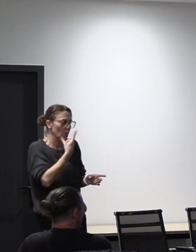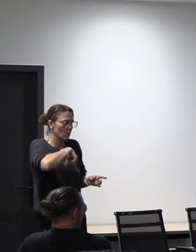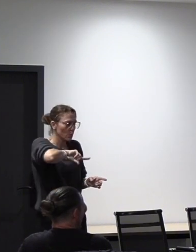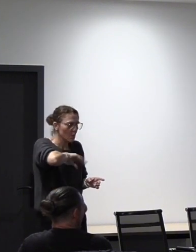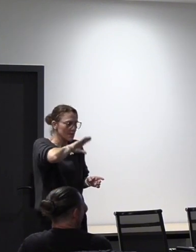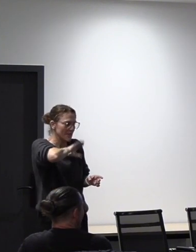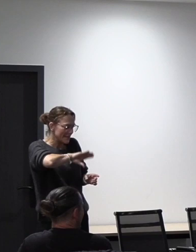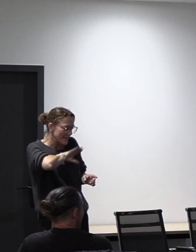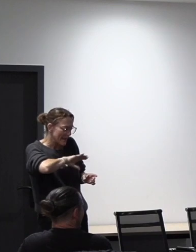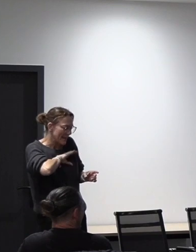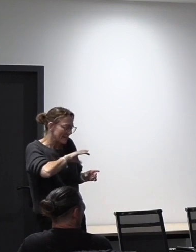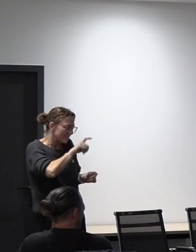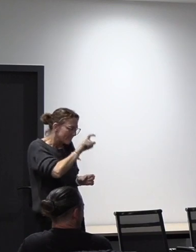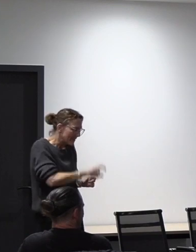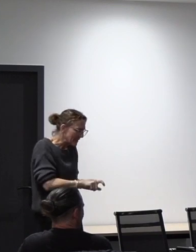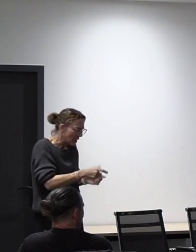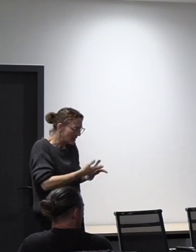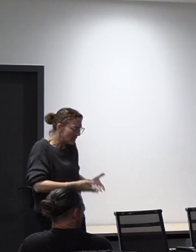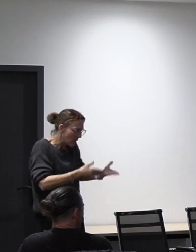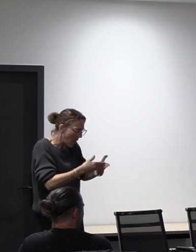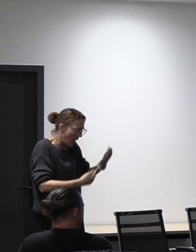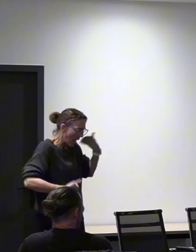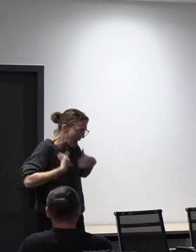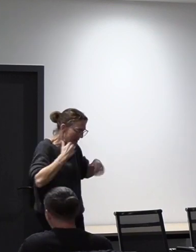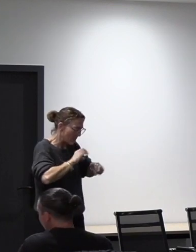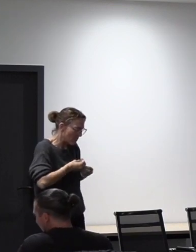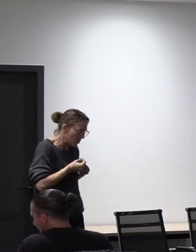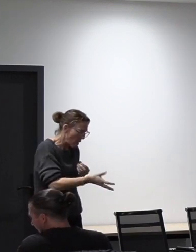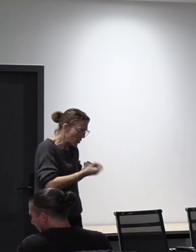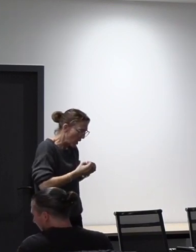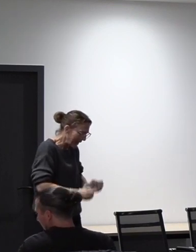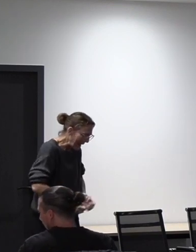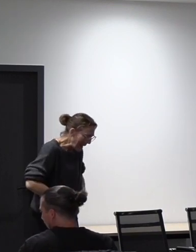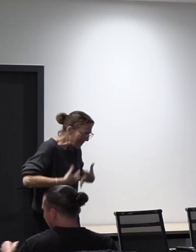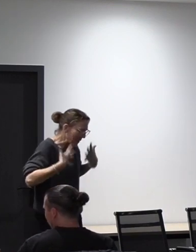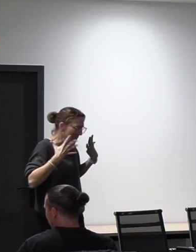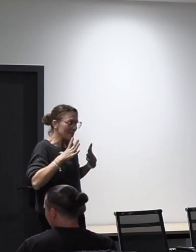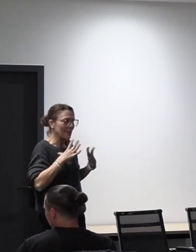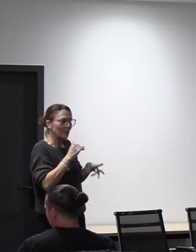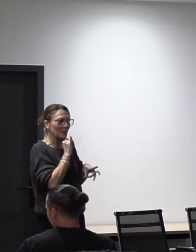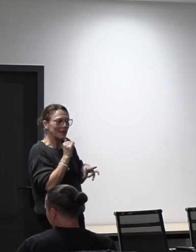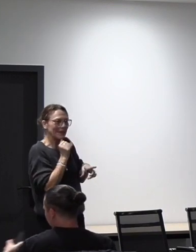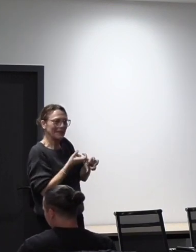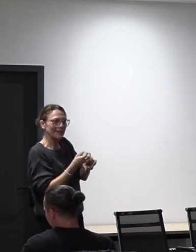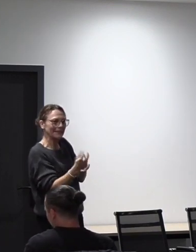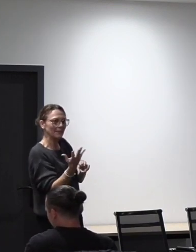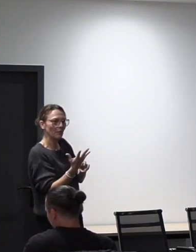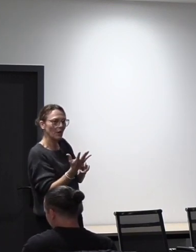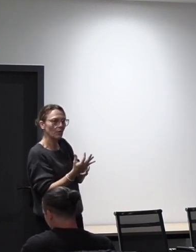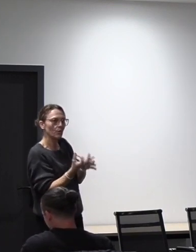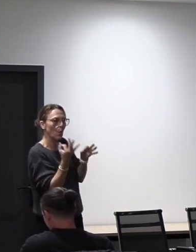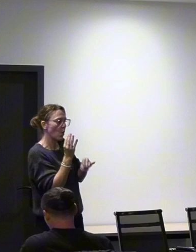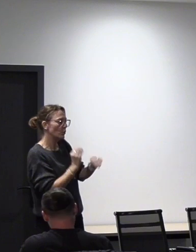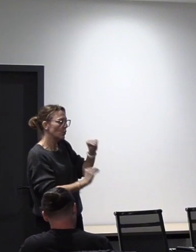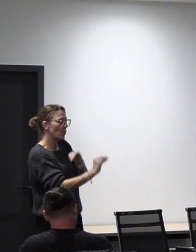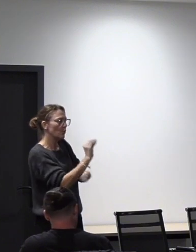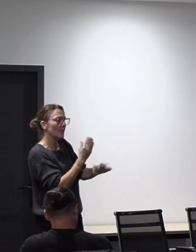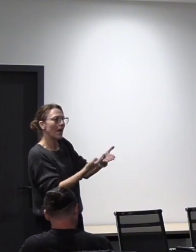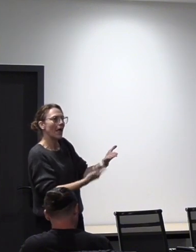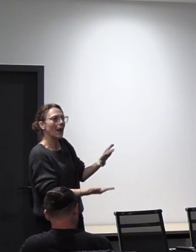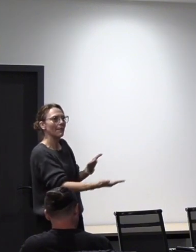qui épanouit le plus les personnes en situation de handicap, même mentaux. Mais quand même, on a un petit danger de s'occuper de leur